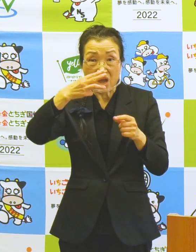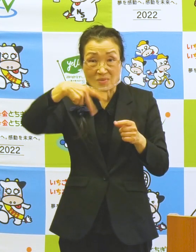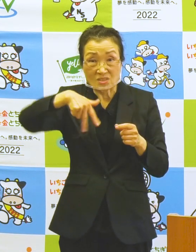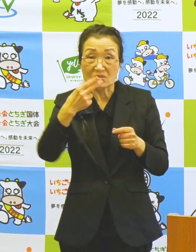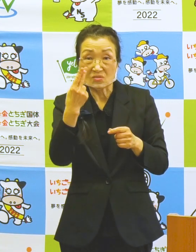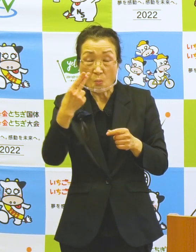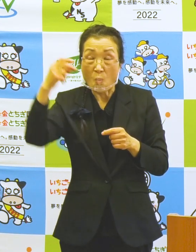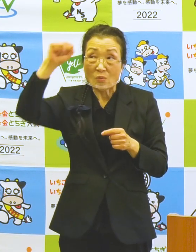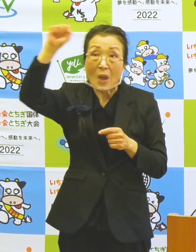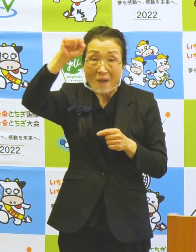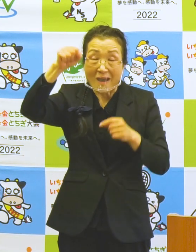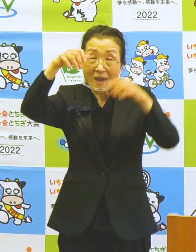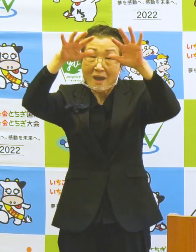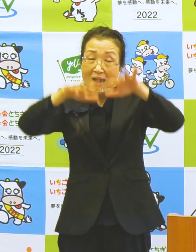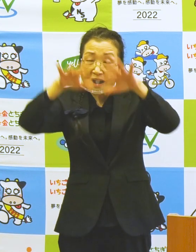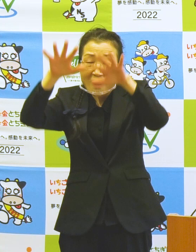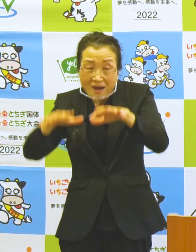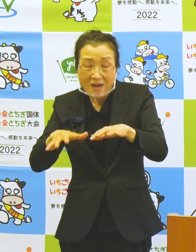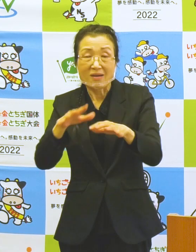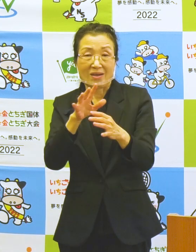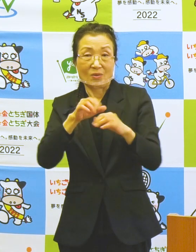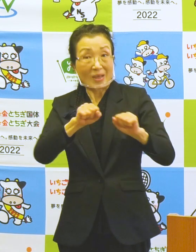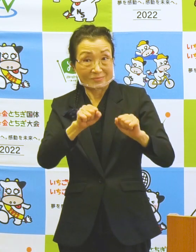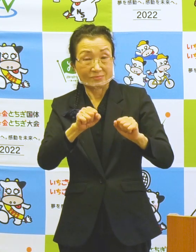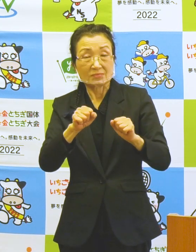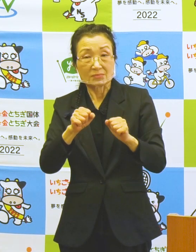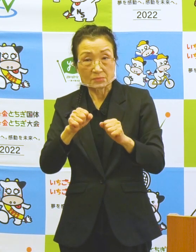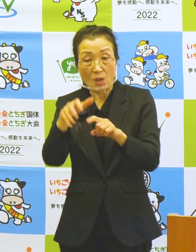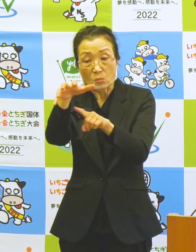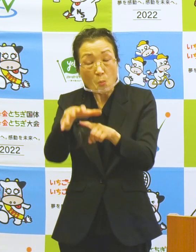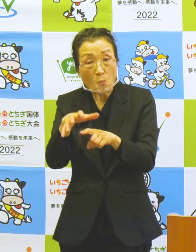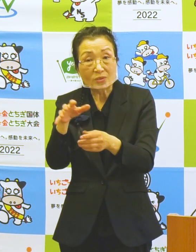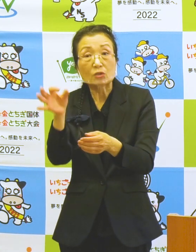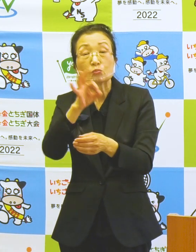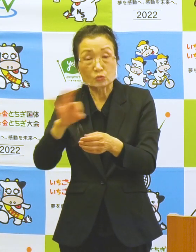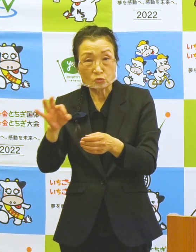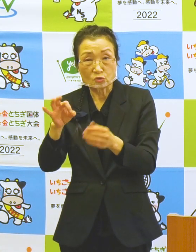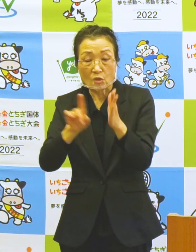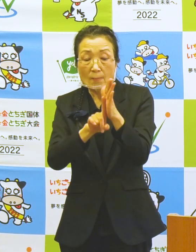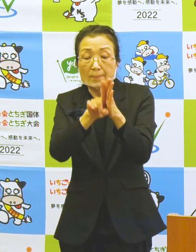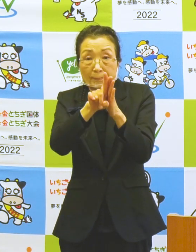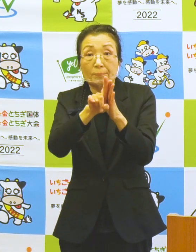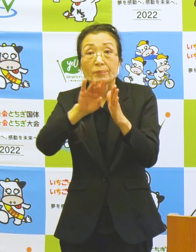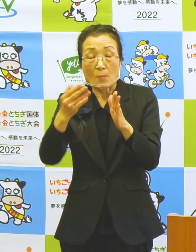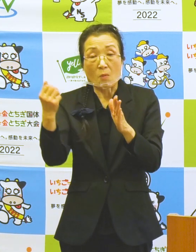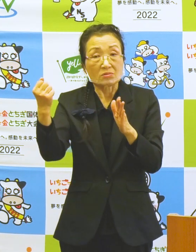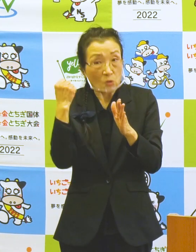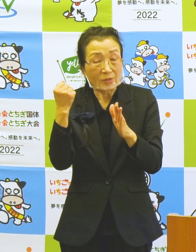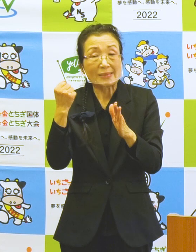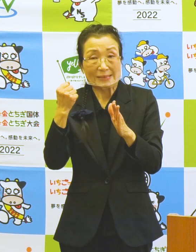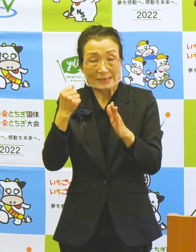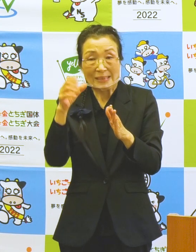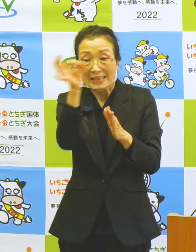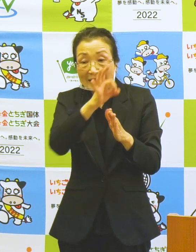を行う暑熱対策、農作物では 高温に強い品目や品種への切